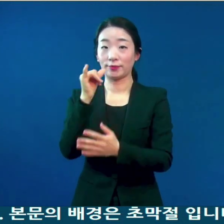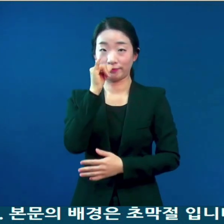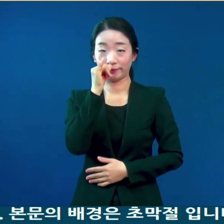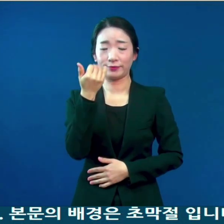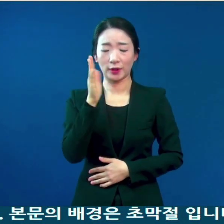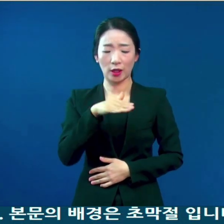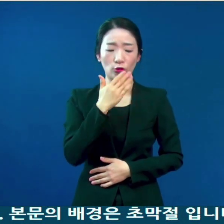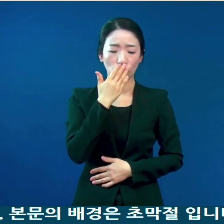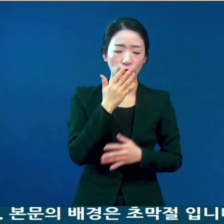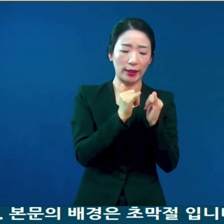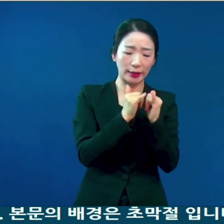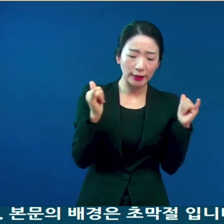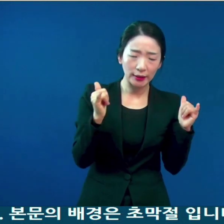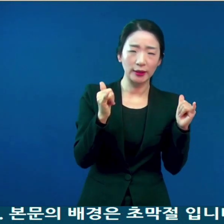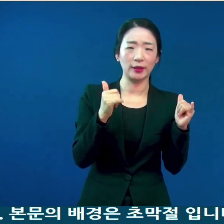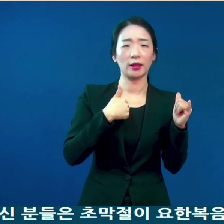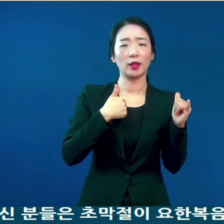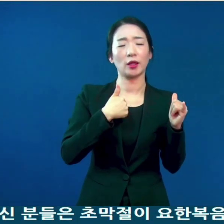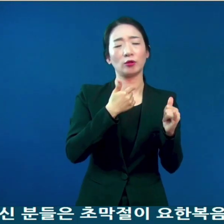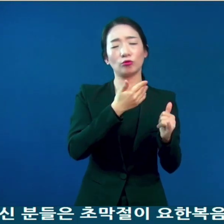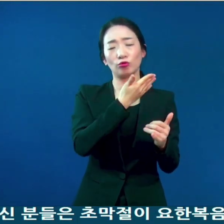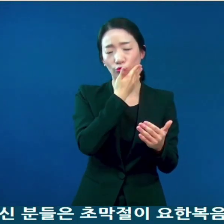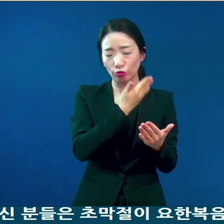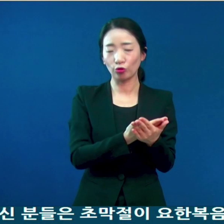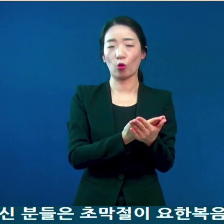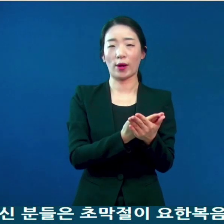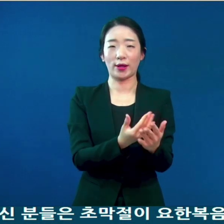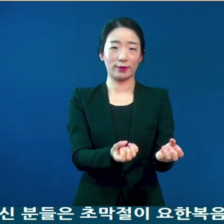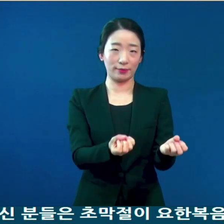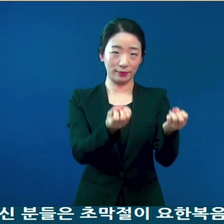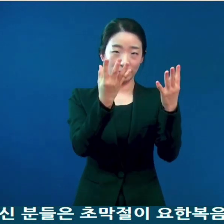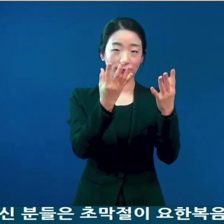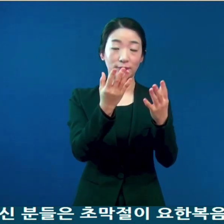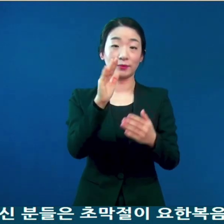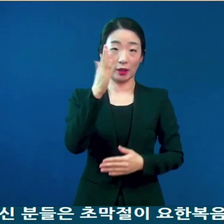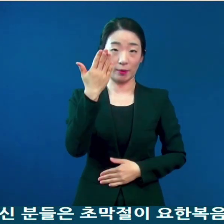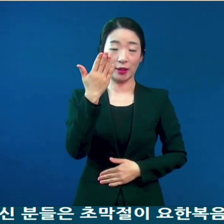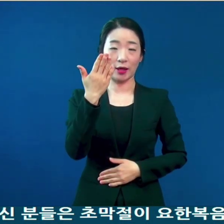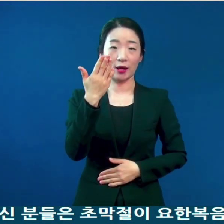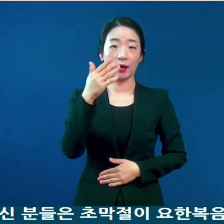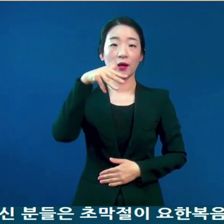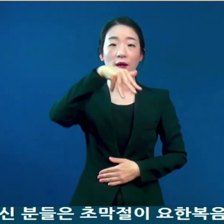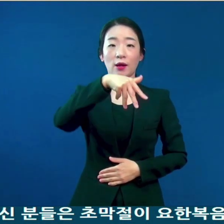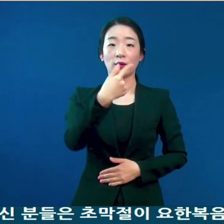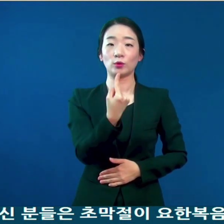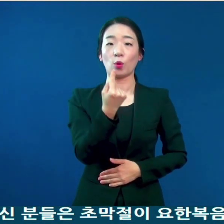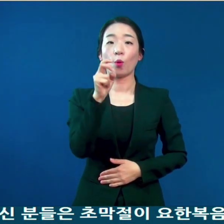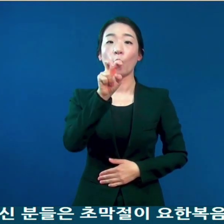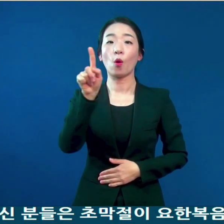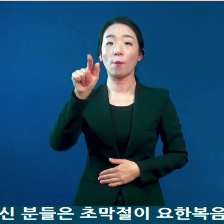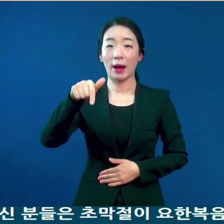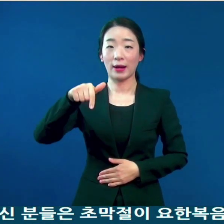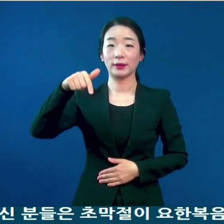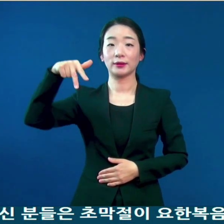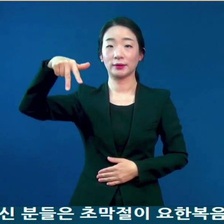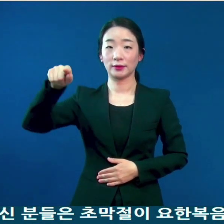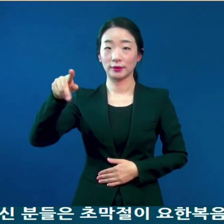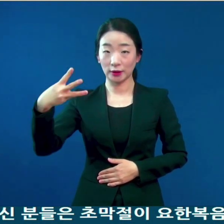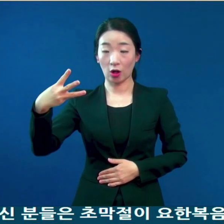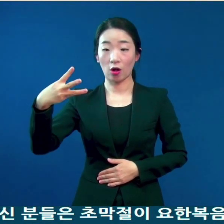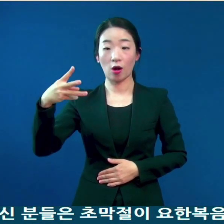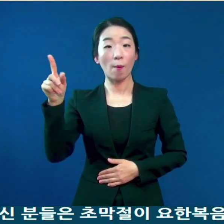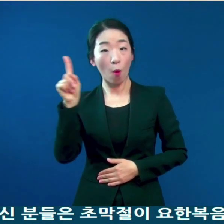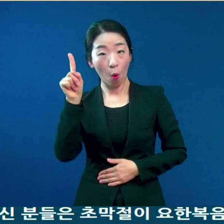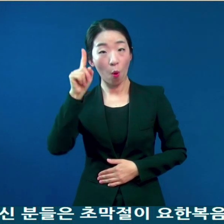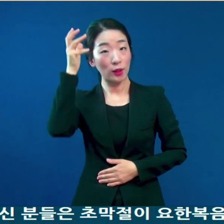중요한 절기였습니다. 초막절은 크게 두 가지를 기억하는 절기였는데, 하나는 물을 기억하는